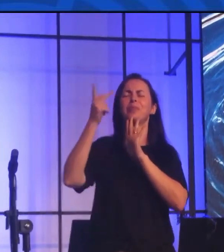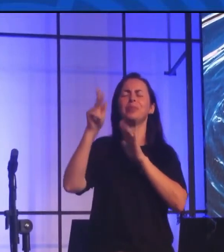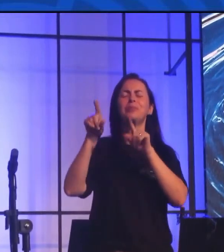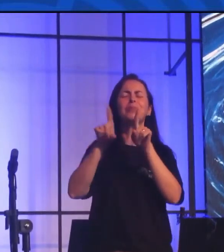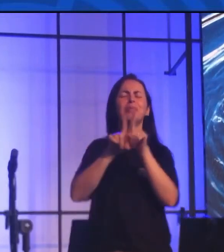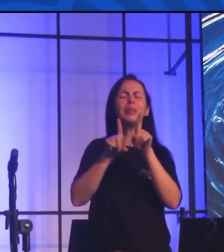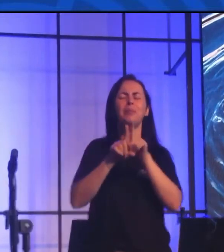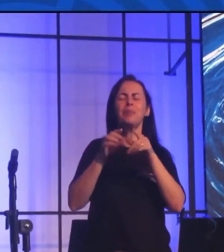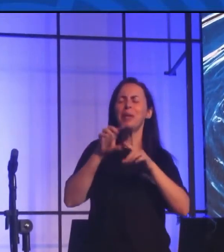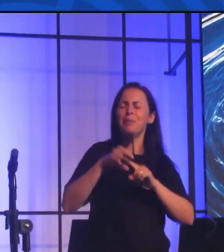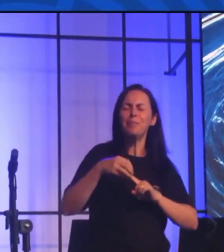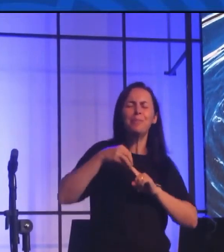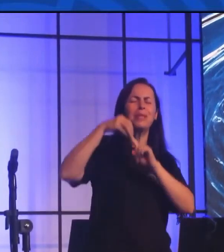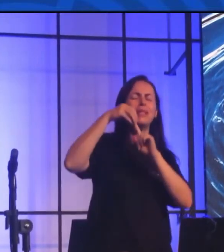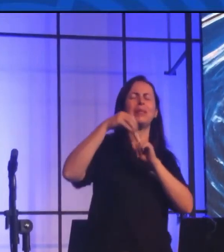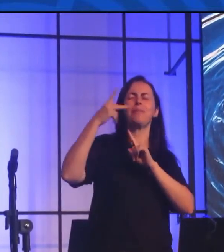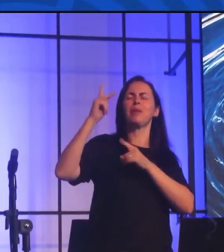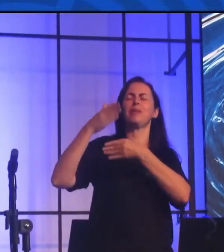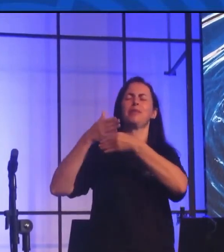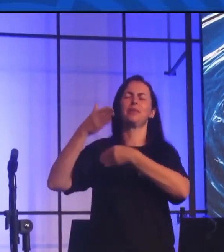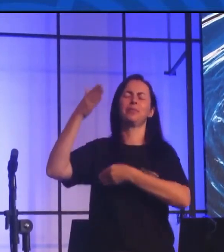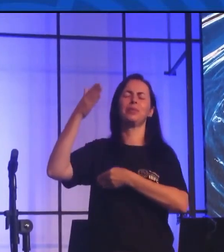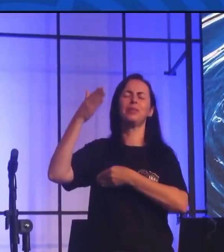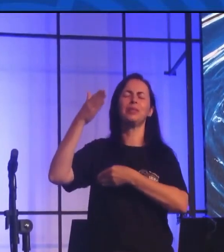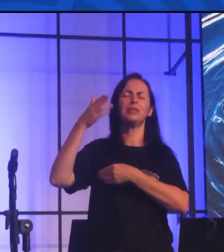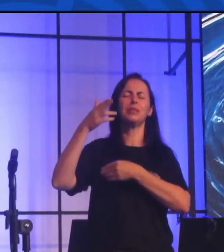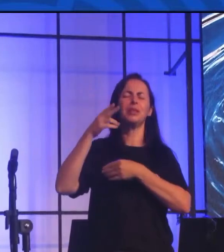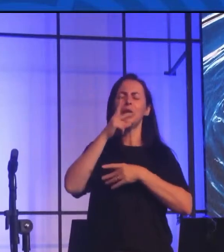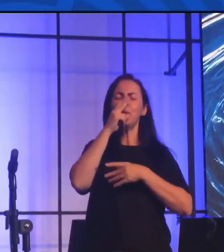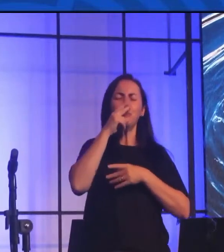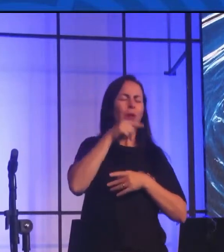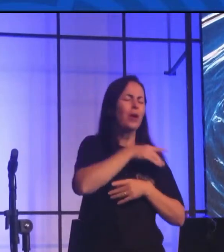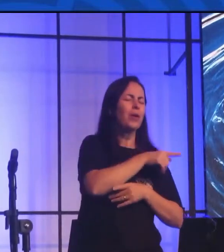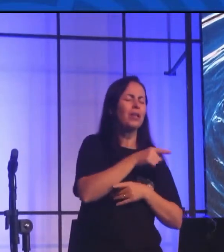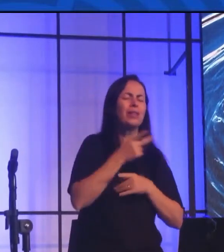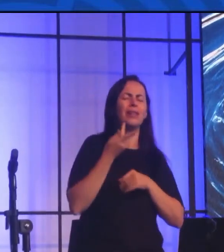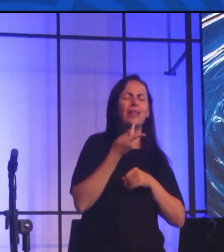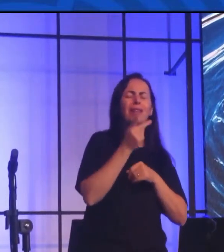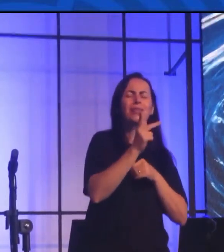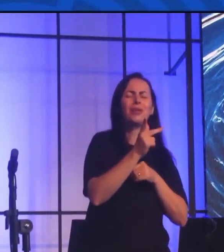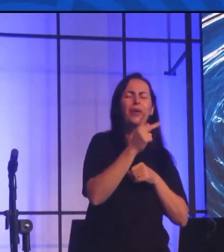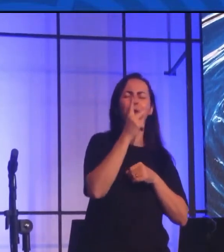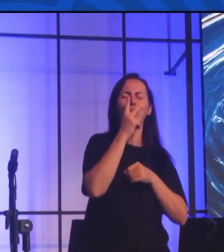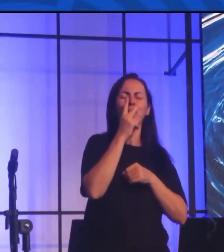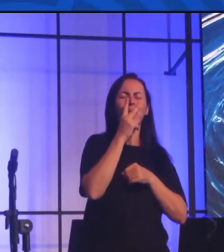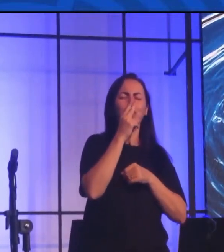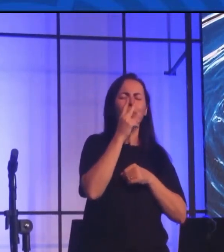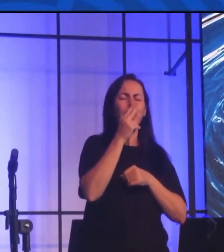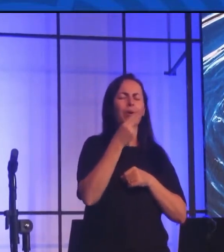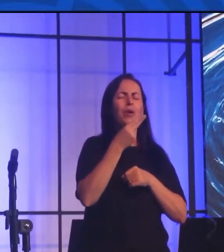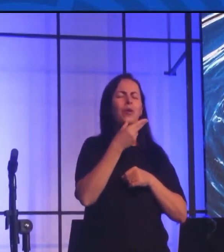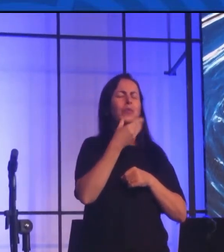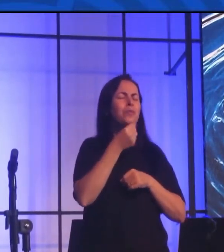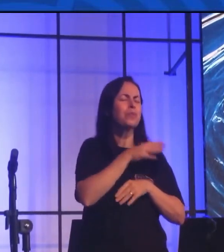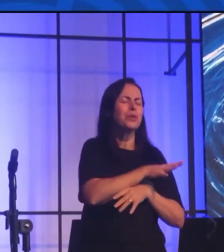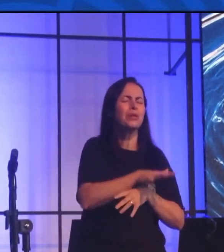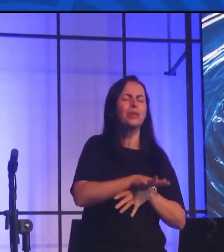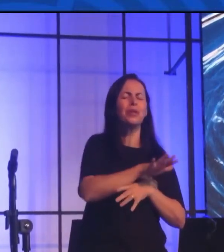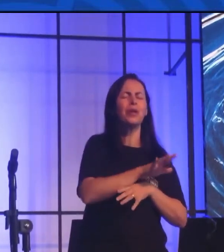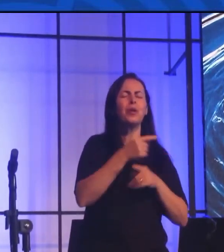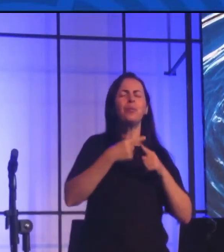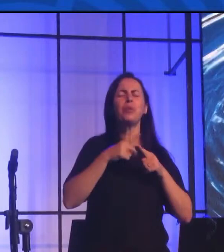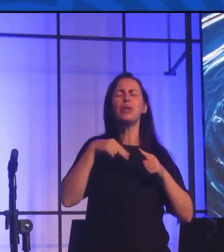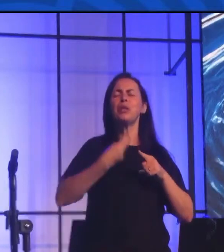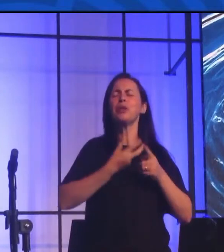fundamentalmente a presença de Deus. Mas como esses meninos, Pai, nós queremos sair do versículo 1 da reclamação